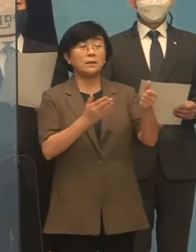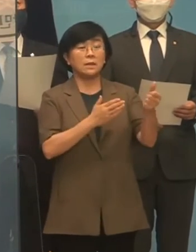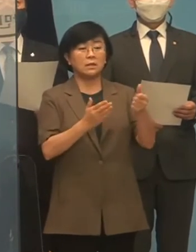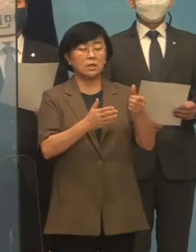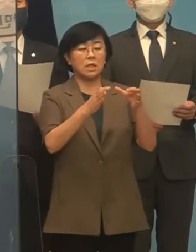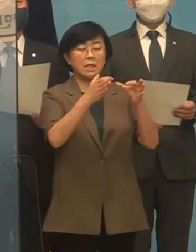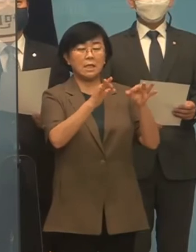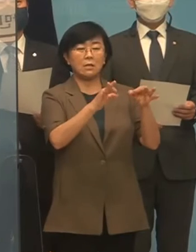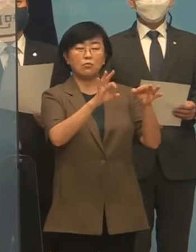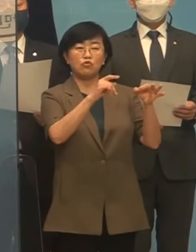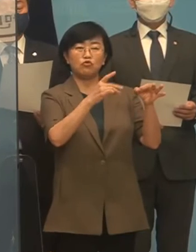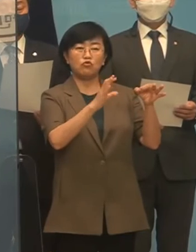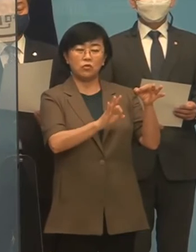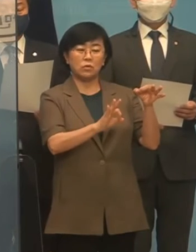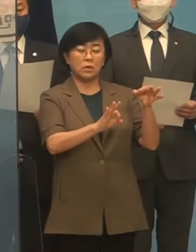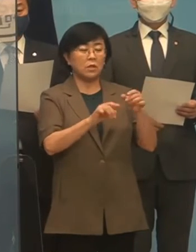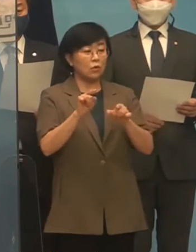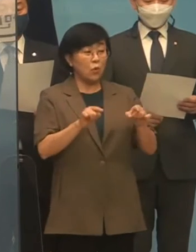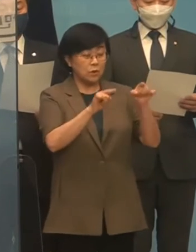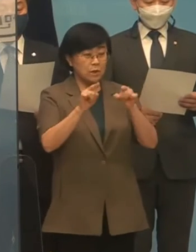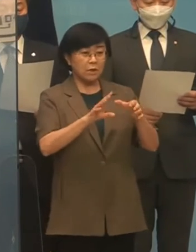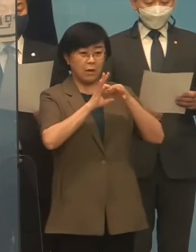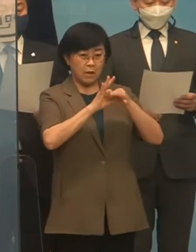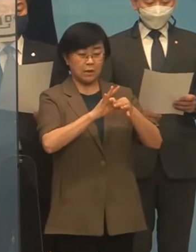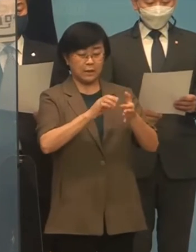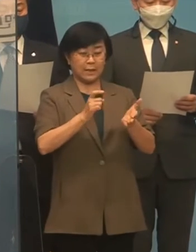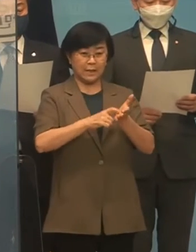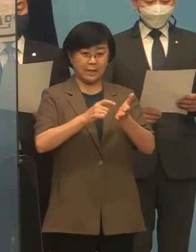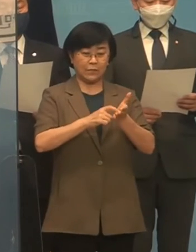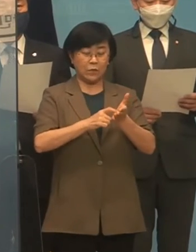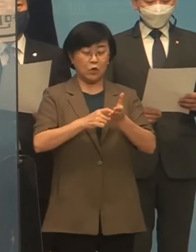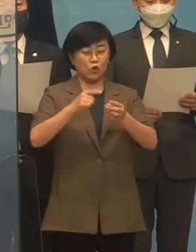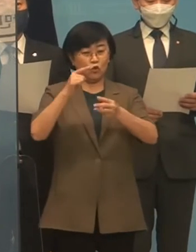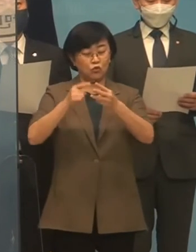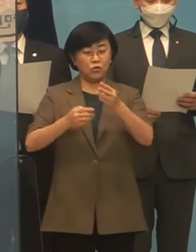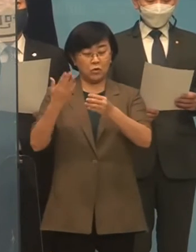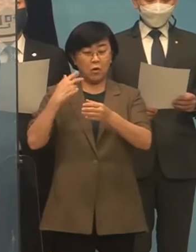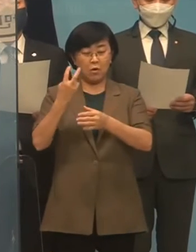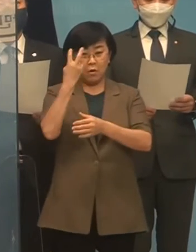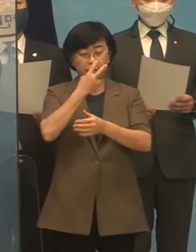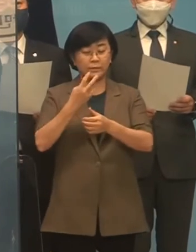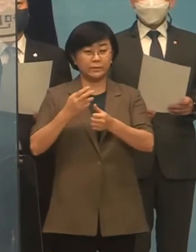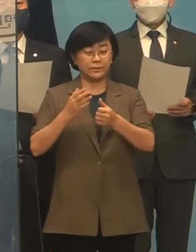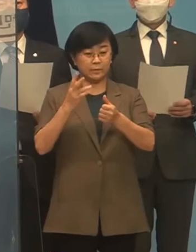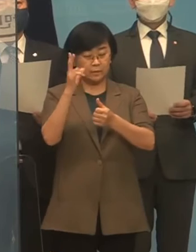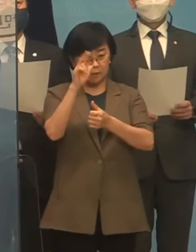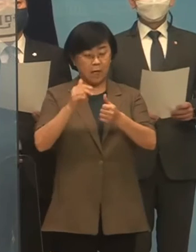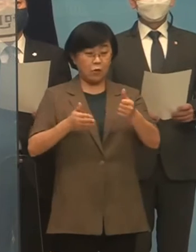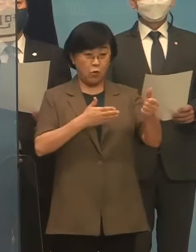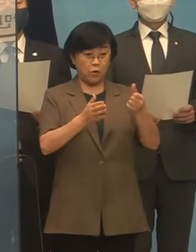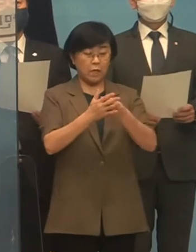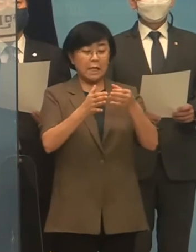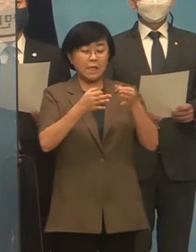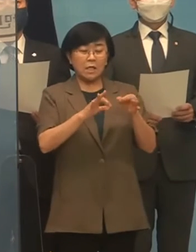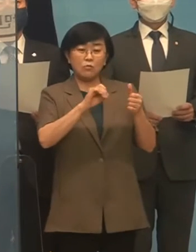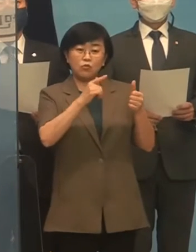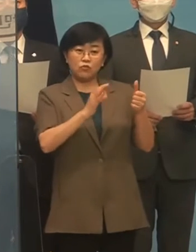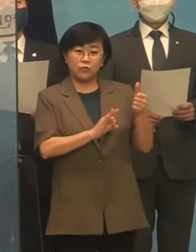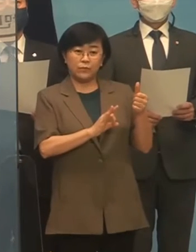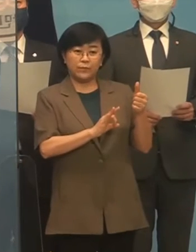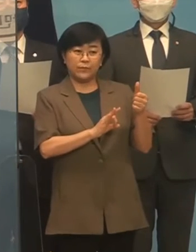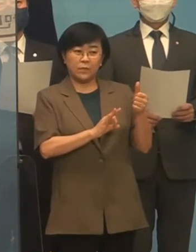김웅 의원 녹취 관련 긴급 기자회견. 윤석열 검찰의 고발사주 의혹. 김웅 의원은 처음부터